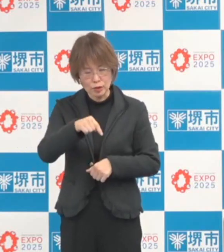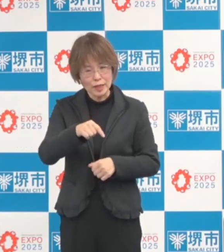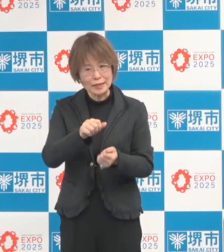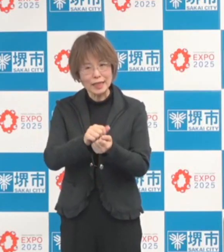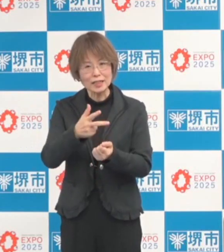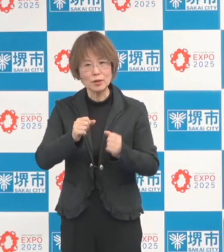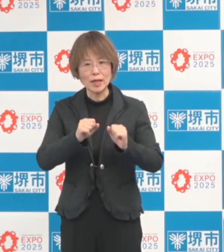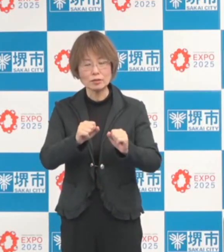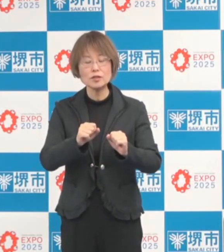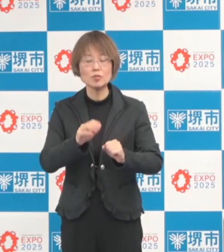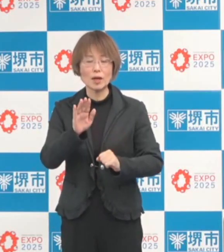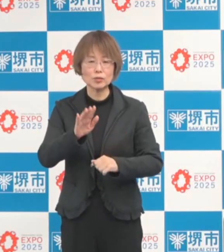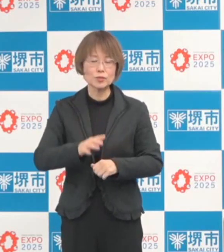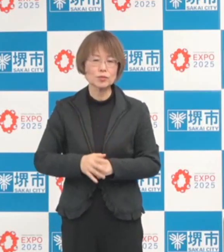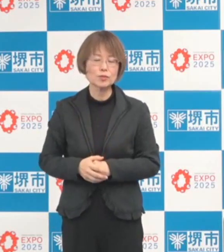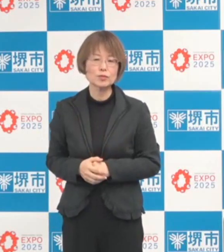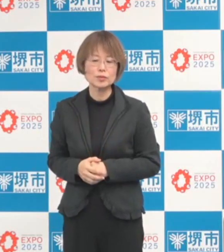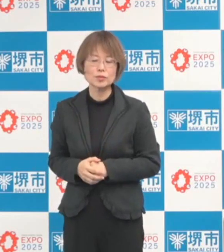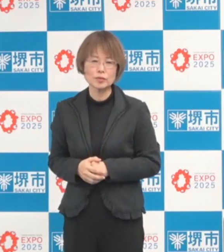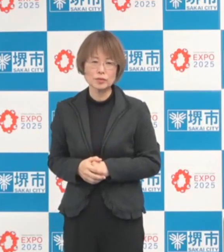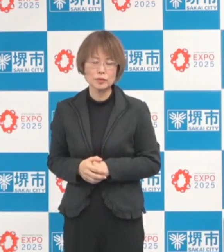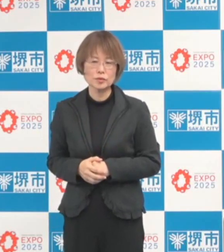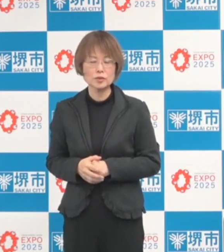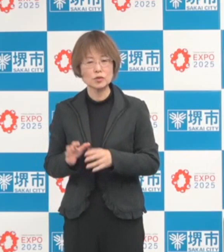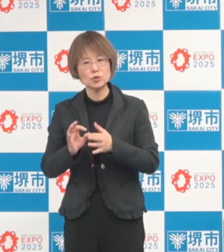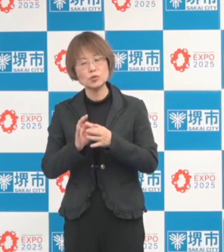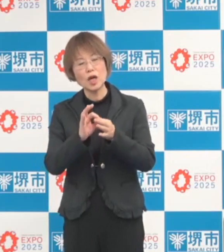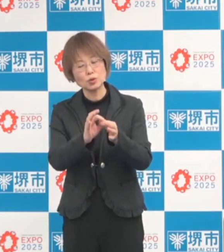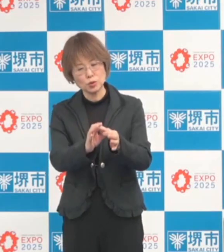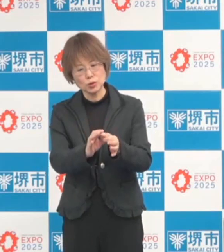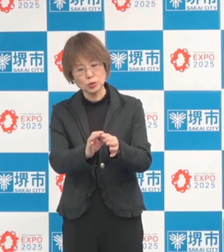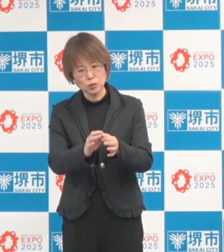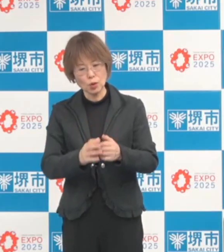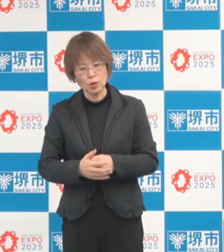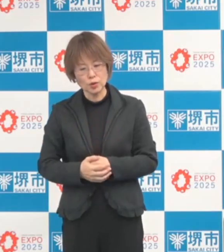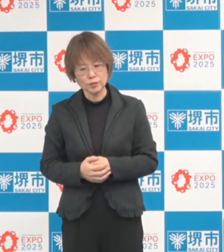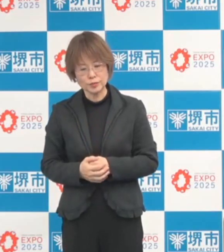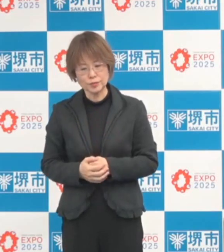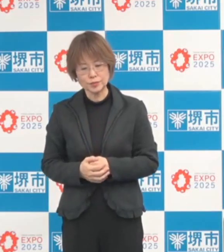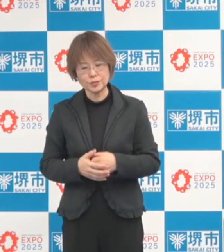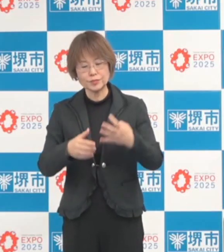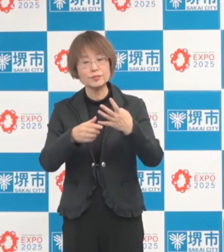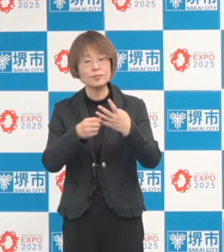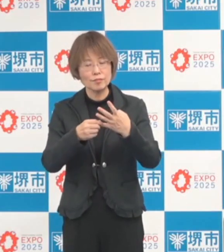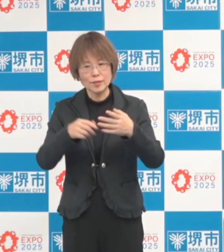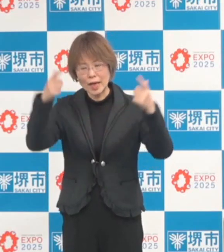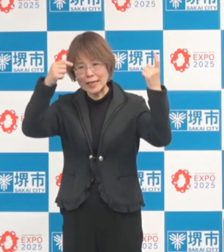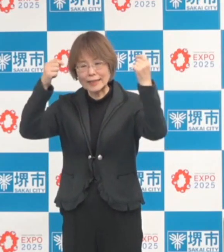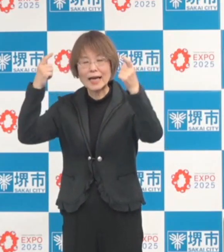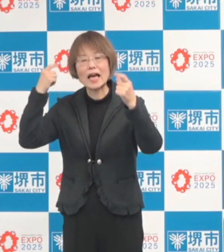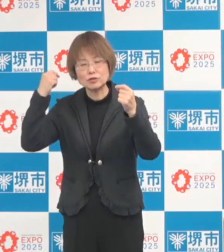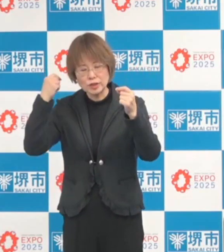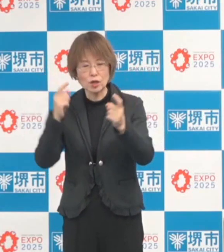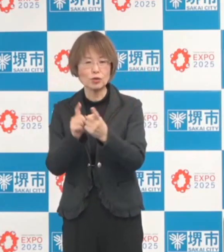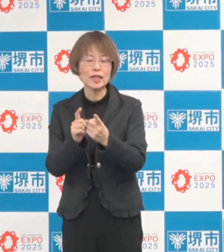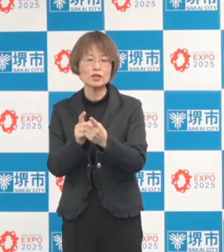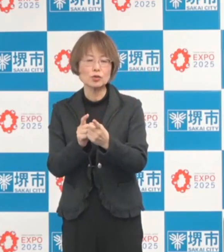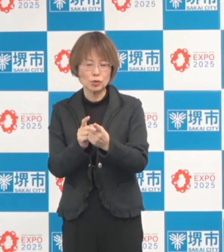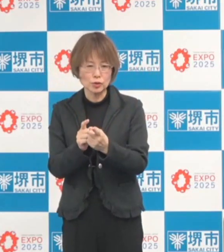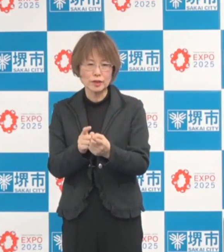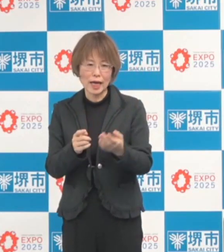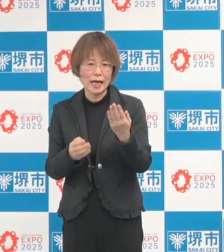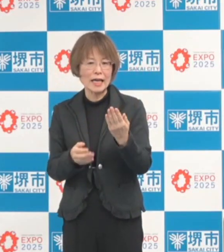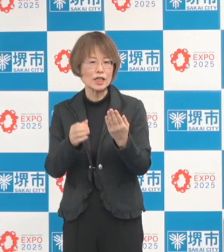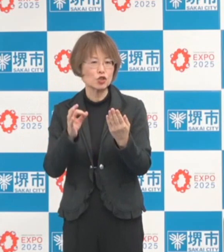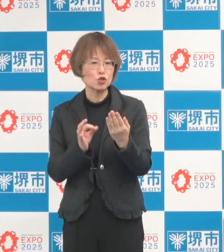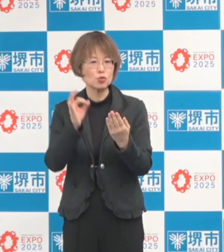くあります。その中で例えばお伝えするとすると、この大学生を対象とした給付型奨学金、おそらく政令市の中でも